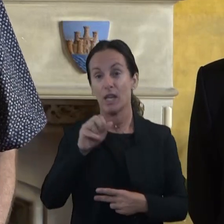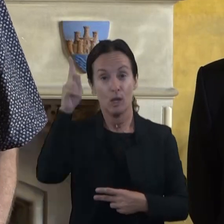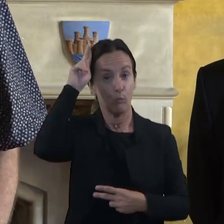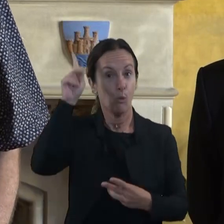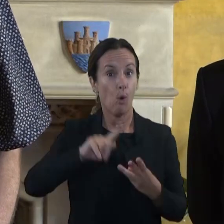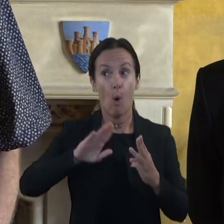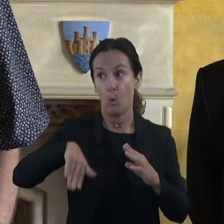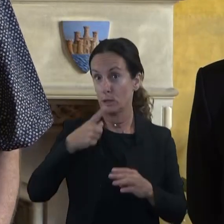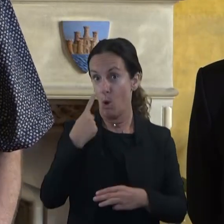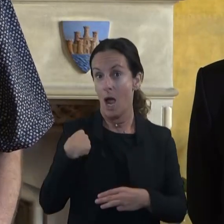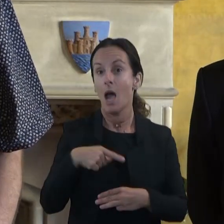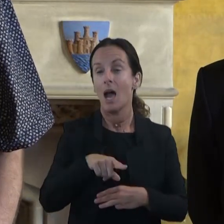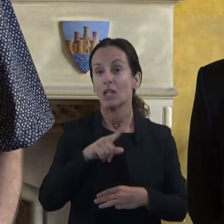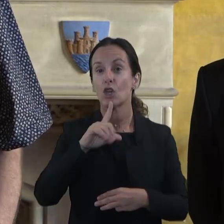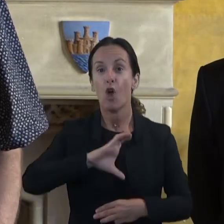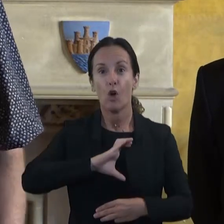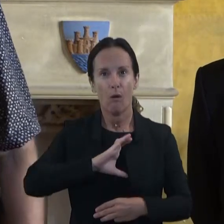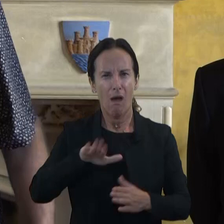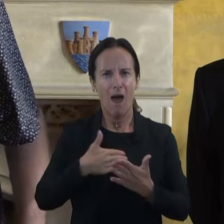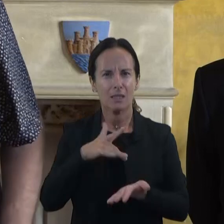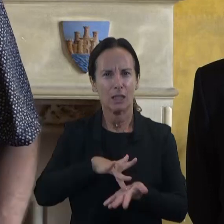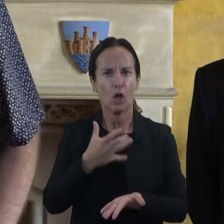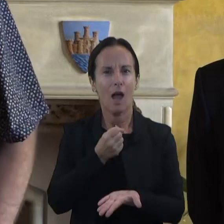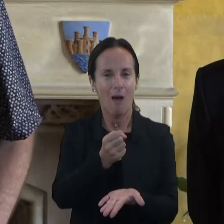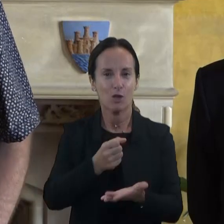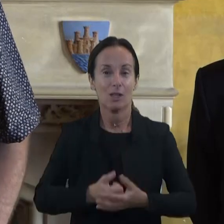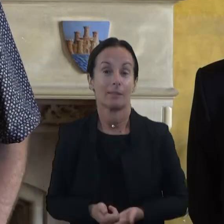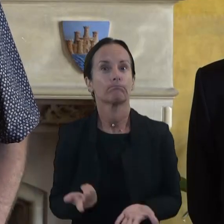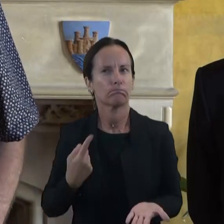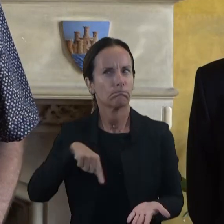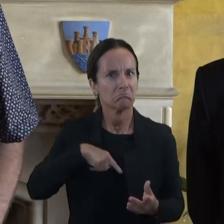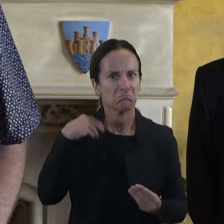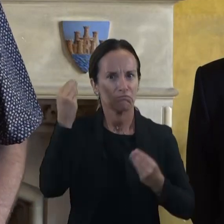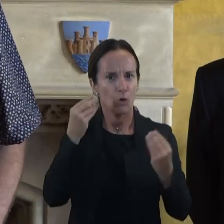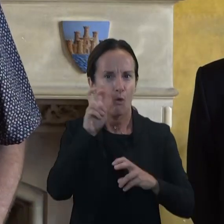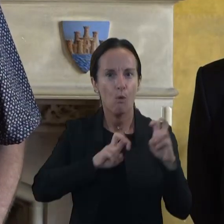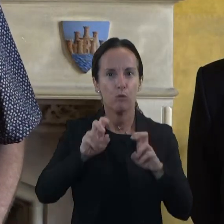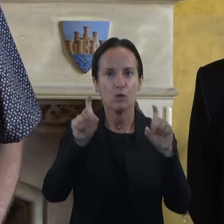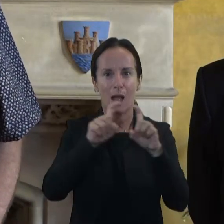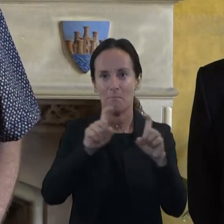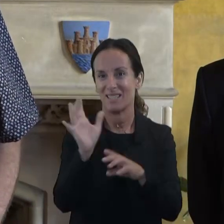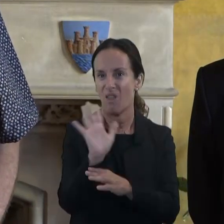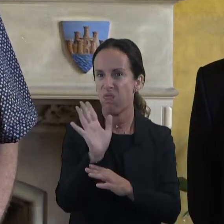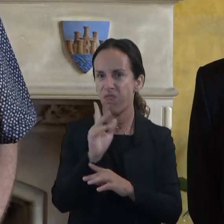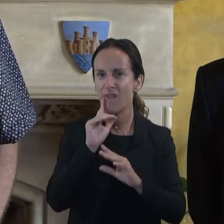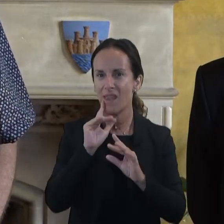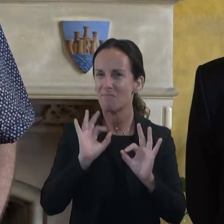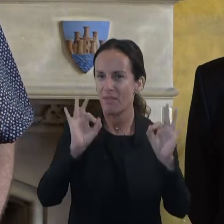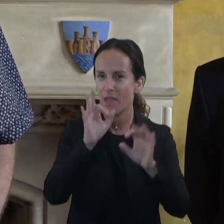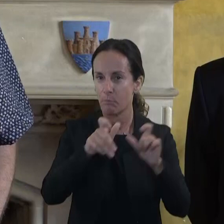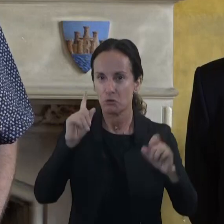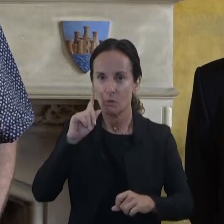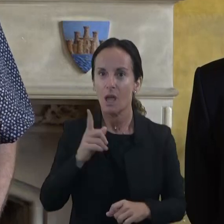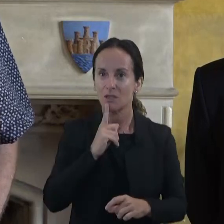año, que incluso ha llegado a la carrera de los Oscars. Y bueno, nos propusimos buscar productoras